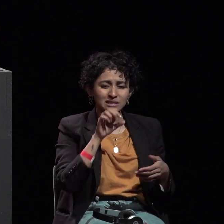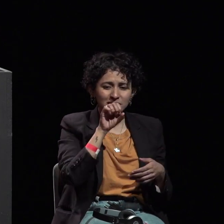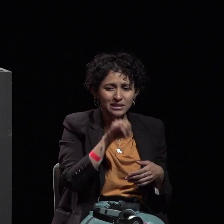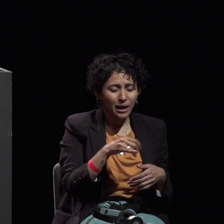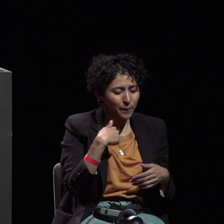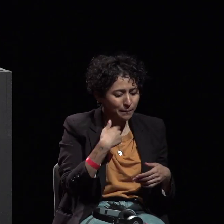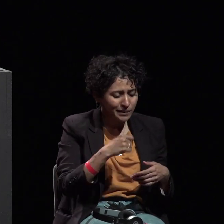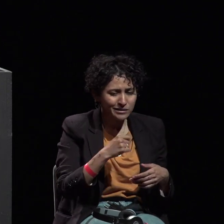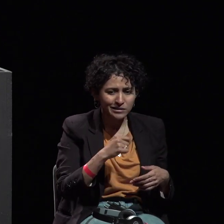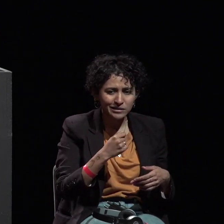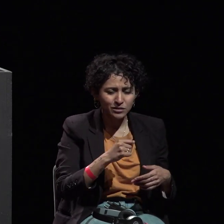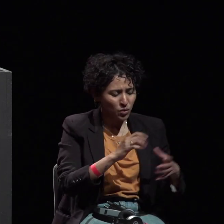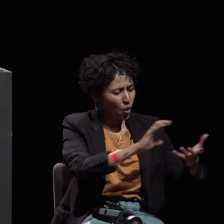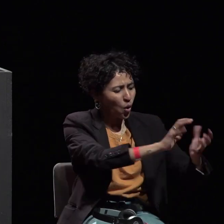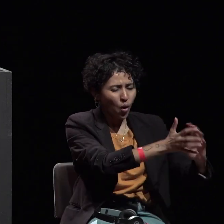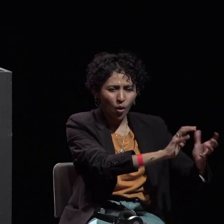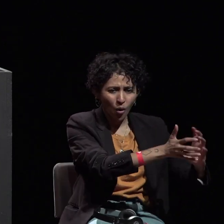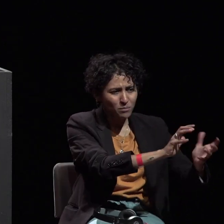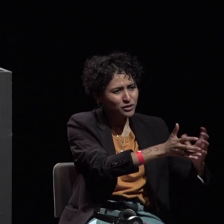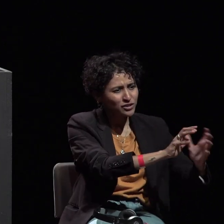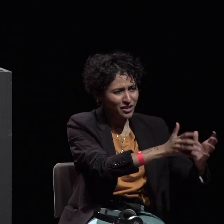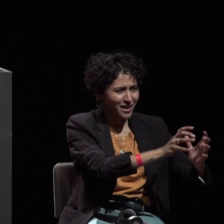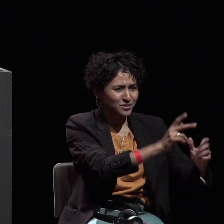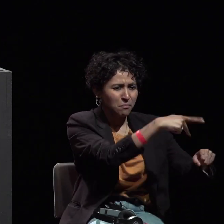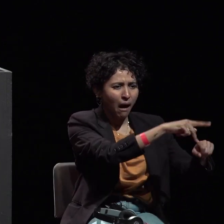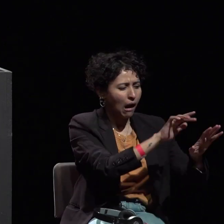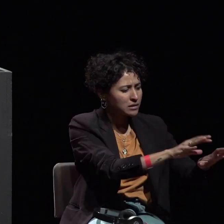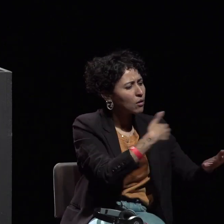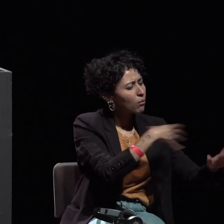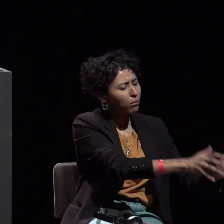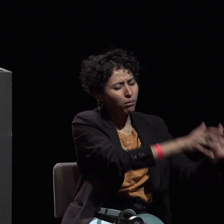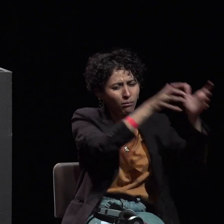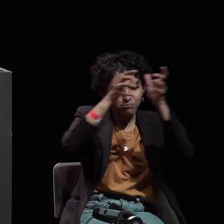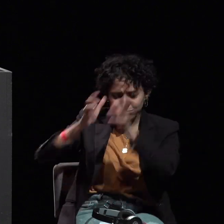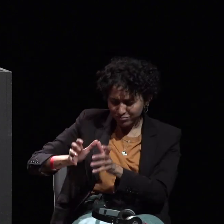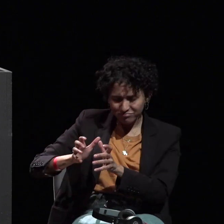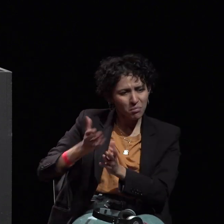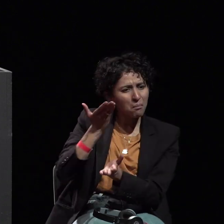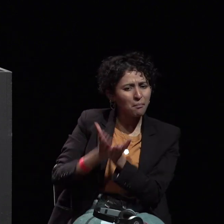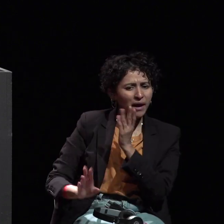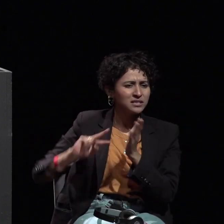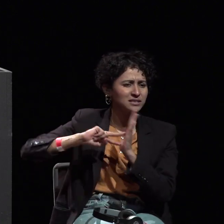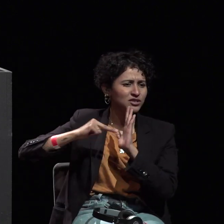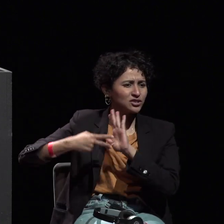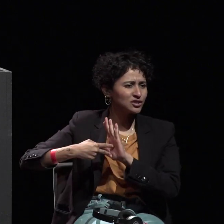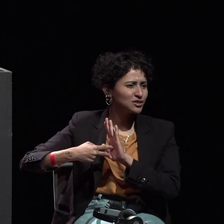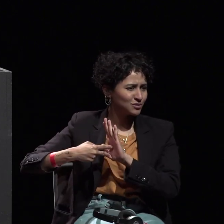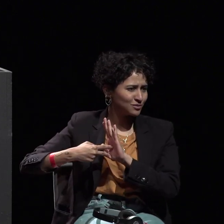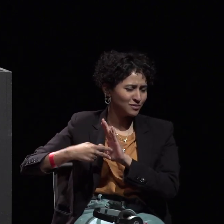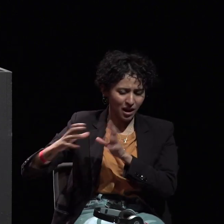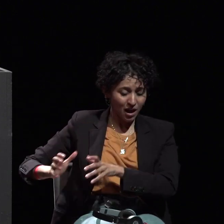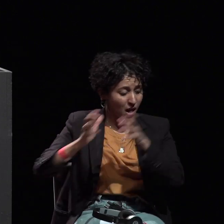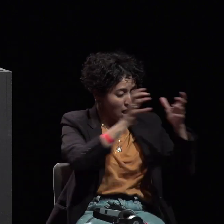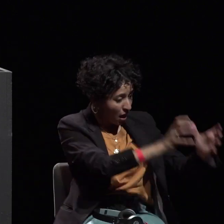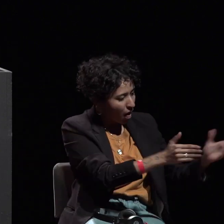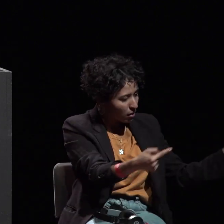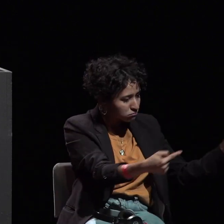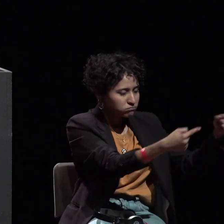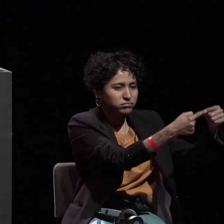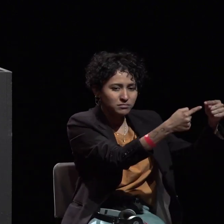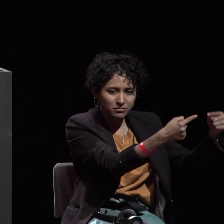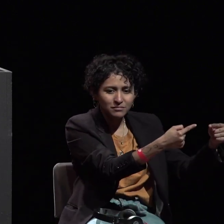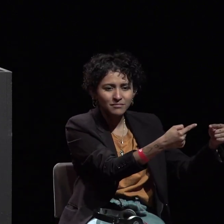sua respectiva noção de pessoa ou de corpo, né, derivada de cada situação específica, né, sem a